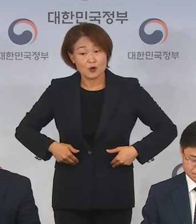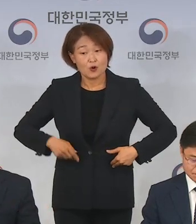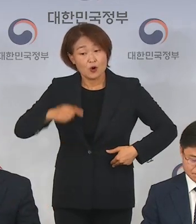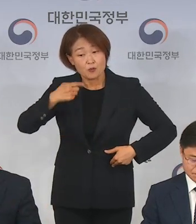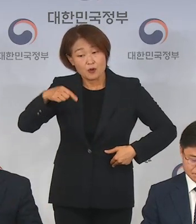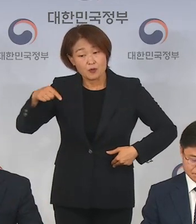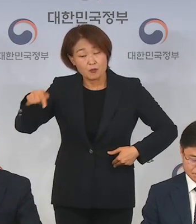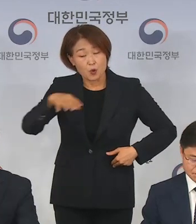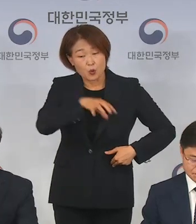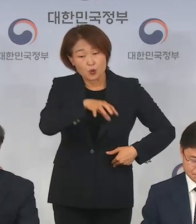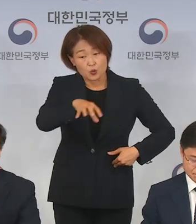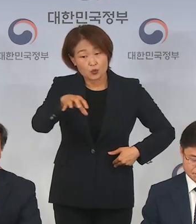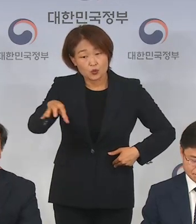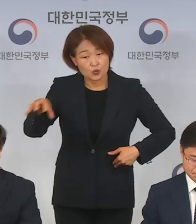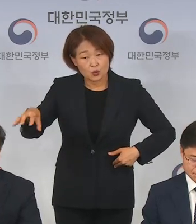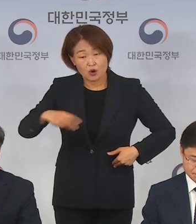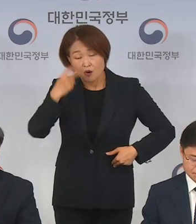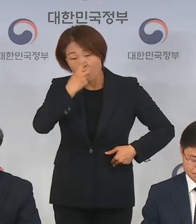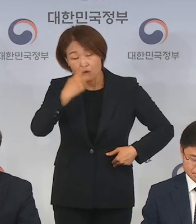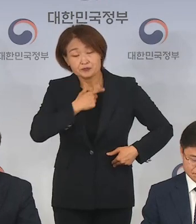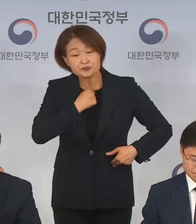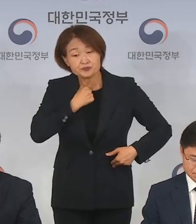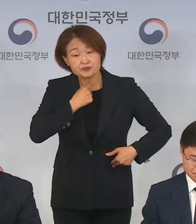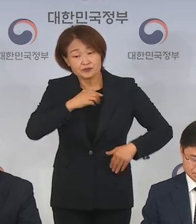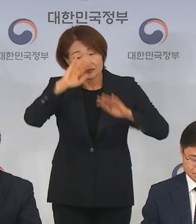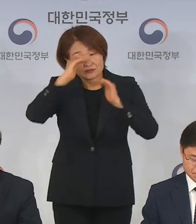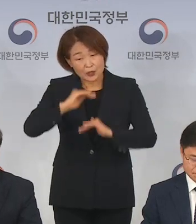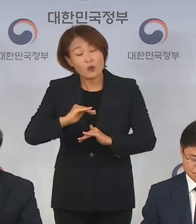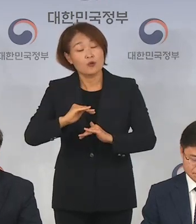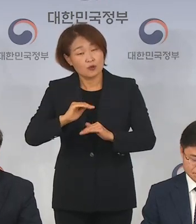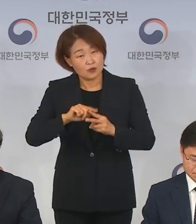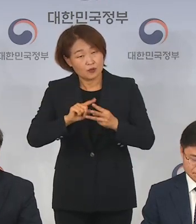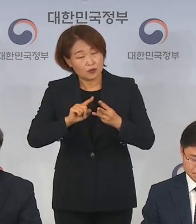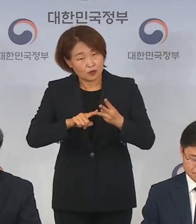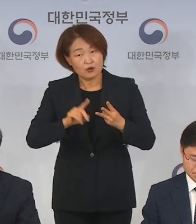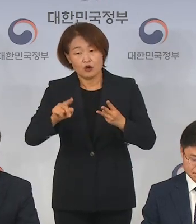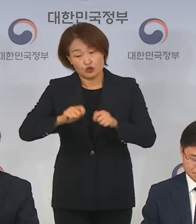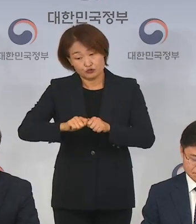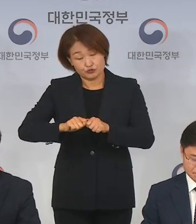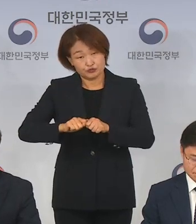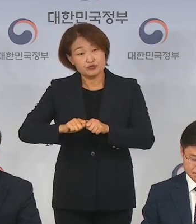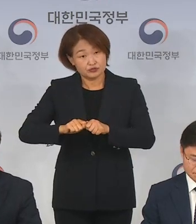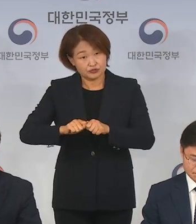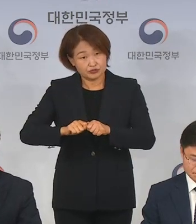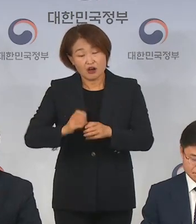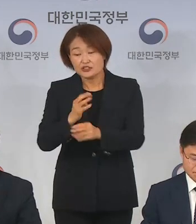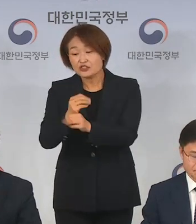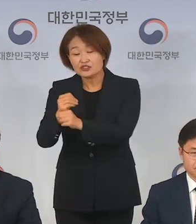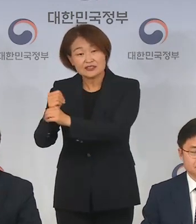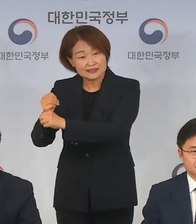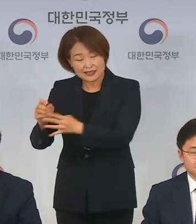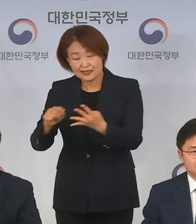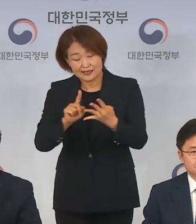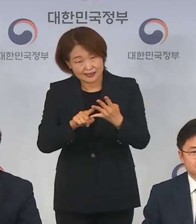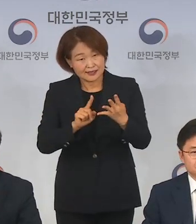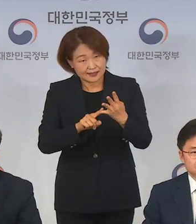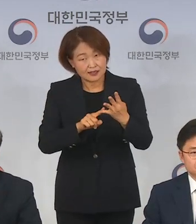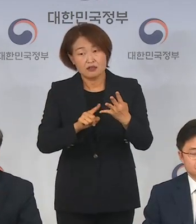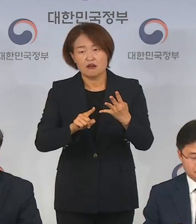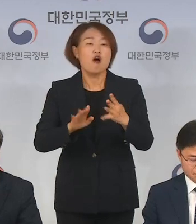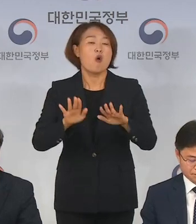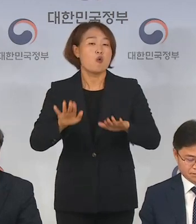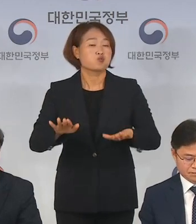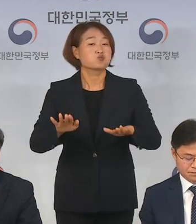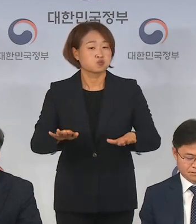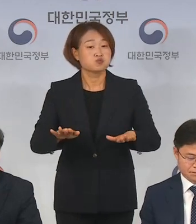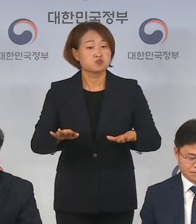대상 시설이라든지 점검하고자 하는 내용 또 구체적인 그 일정 이런 것 관련해서 굉장히